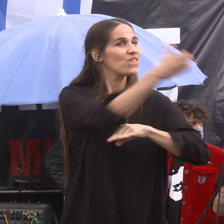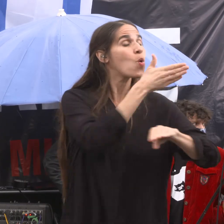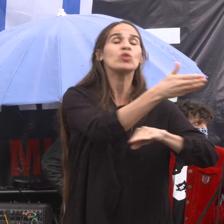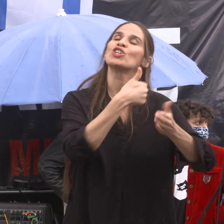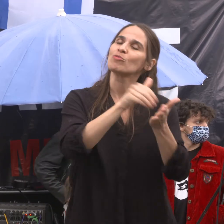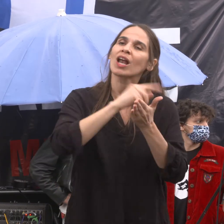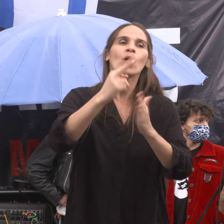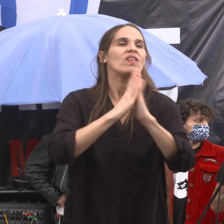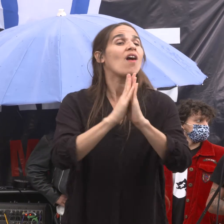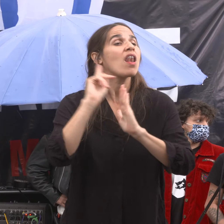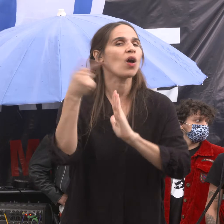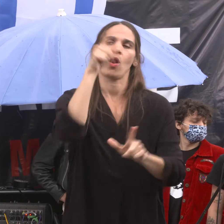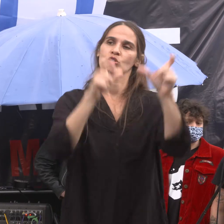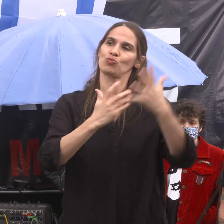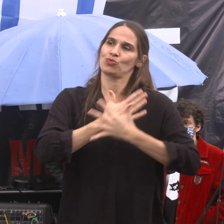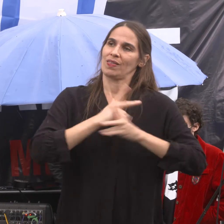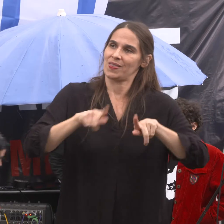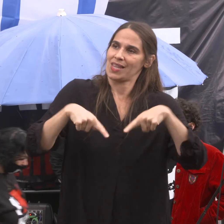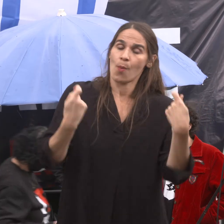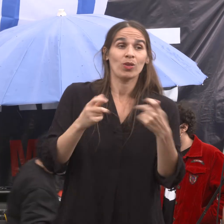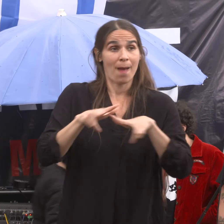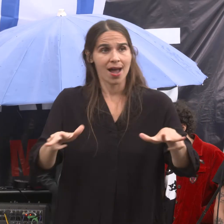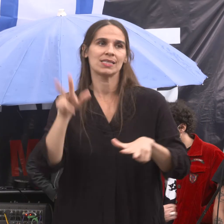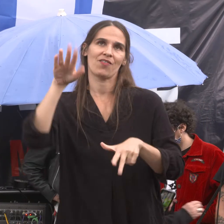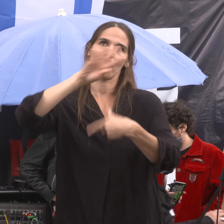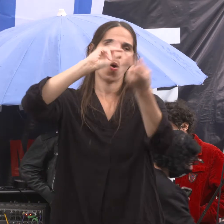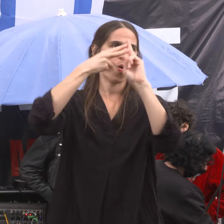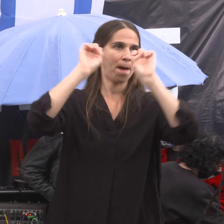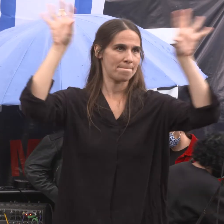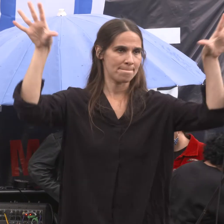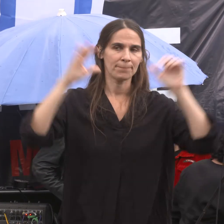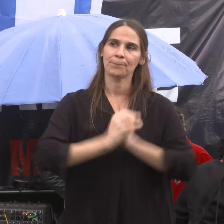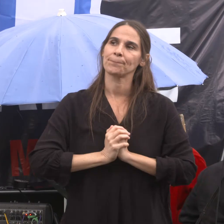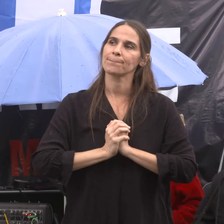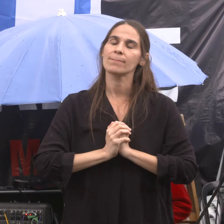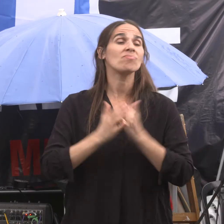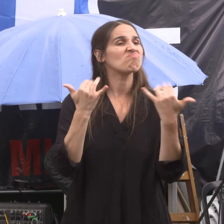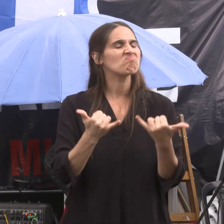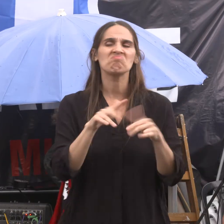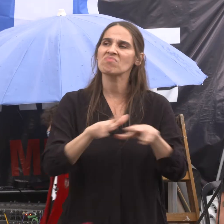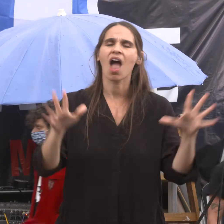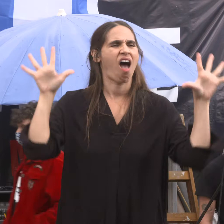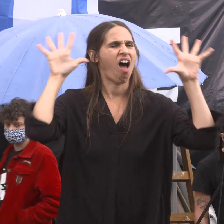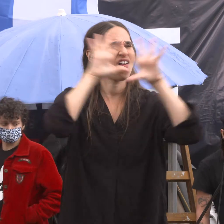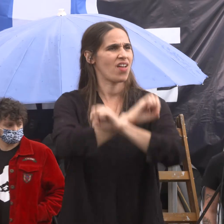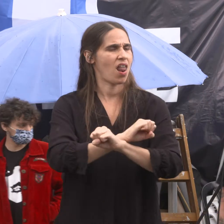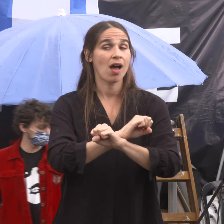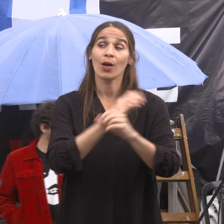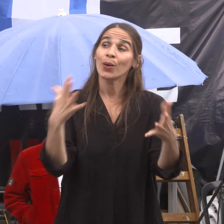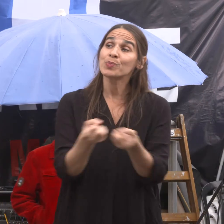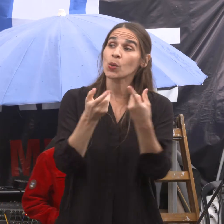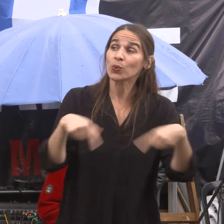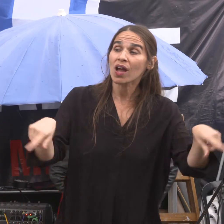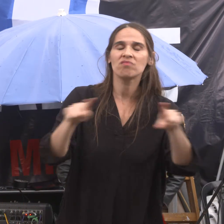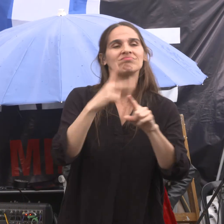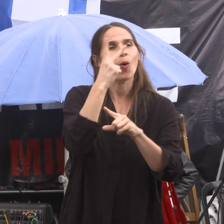בקצה המנהרה לכל שוחרי התרבות בארץ ובעולם. אנו שרויים באפלה, ובזכותכם